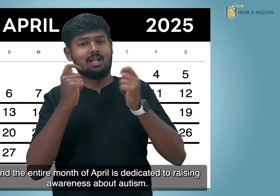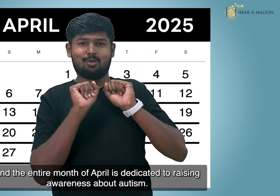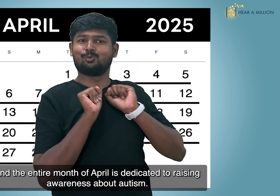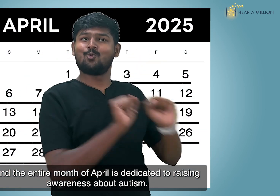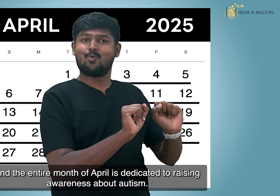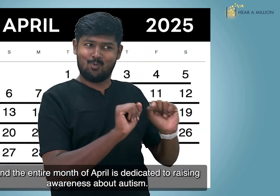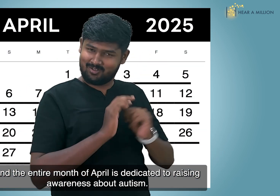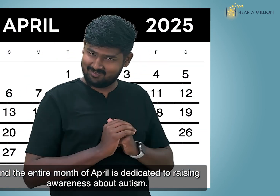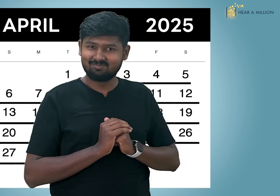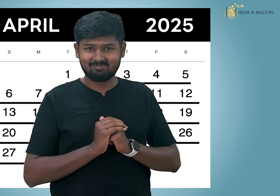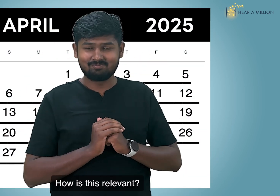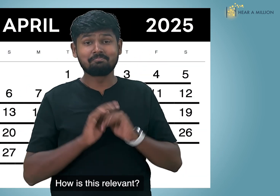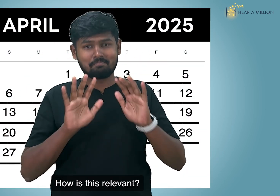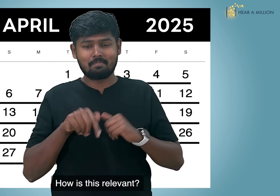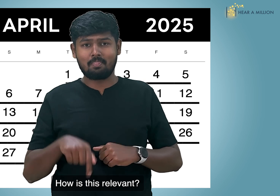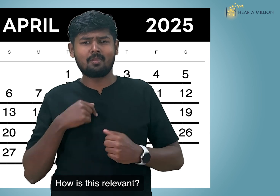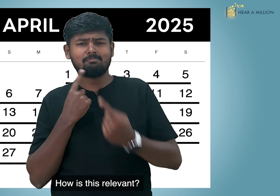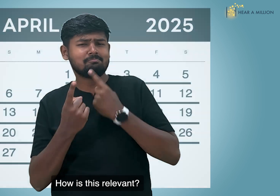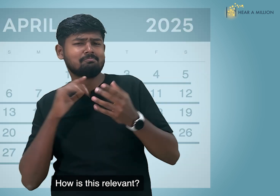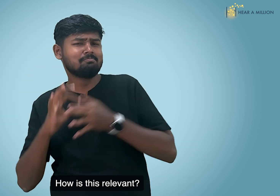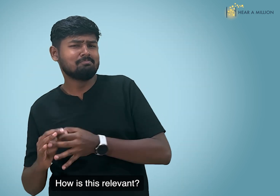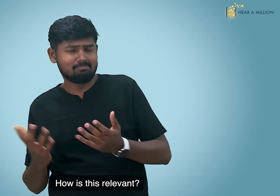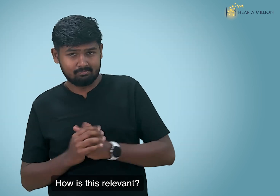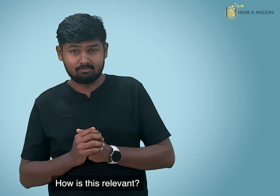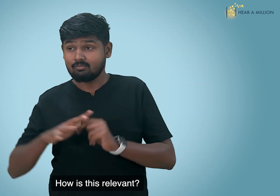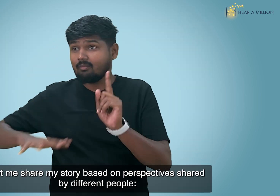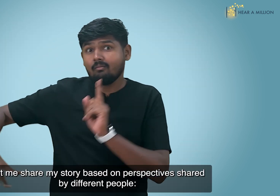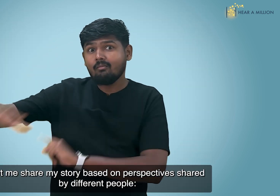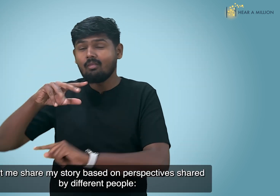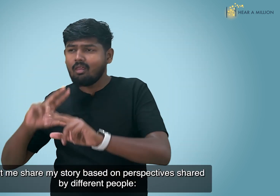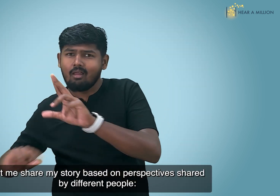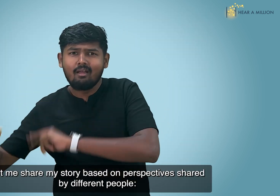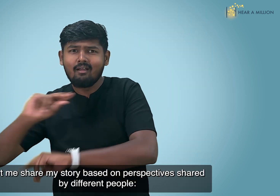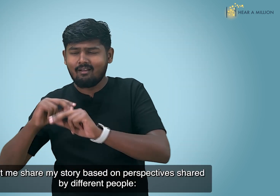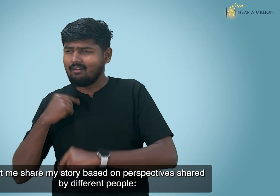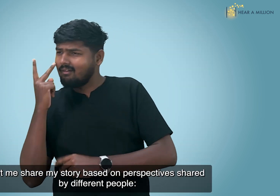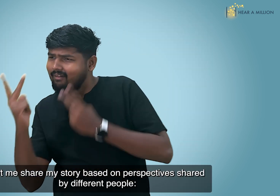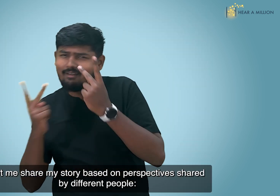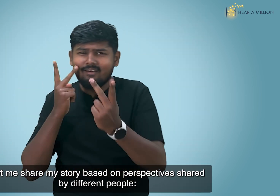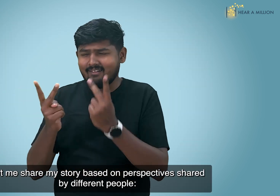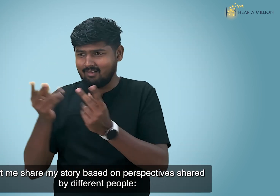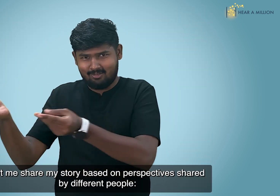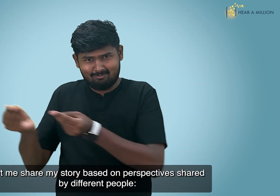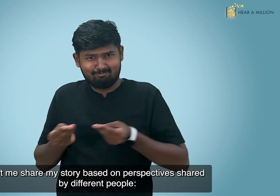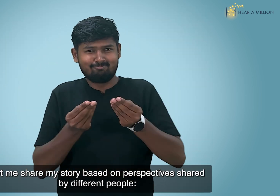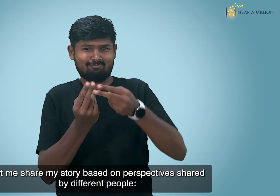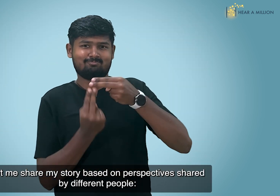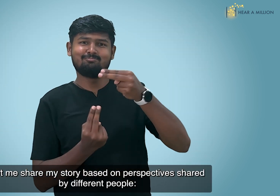बारे में जागरूकता बढ़ाने के लिए समर्पित है। ये कैसे प्रासंगिक है? मैं अलग अलग लोगों द्वारा साझी की गई दृष्टिकोणों के आधार पर अपनी